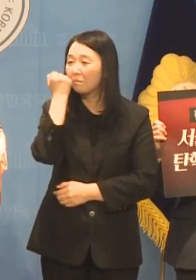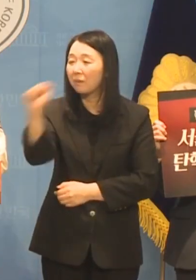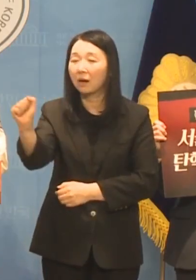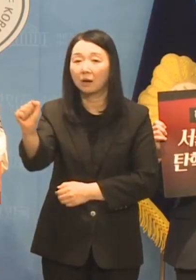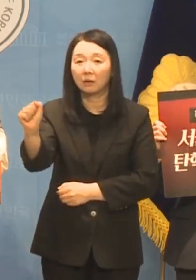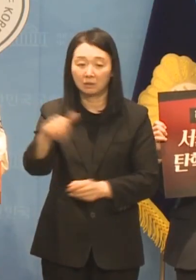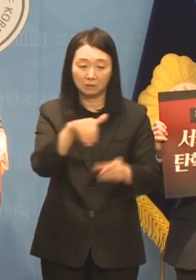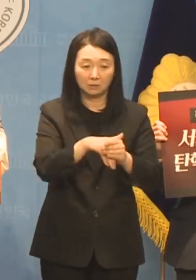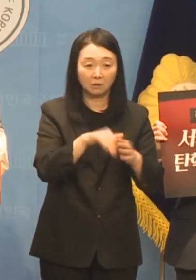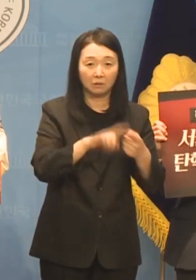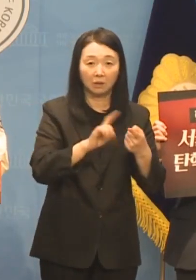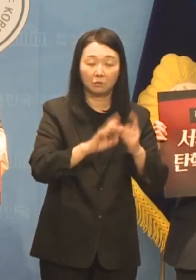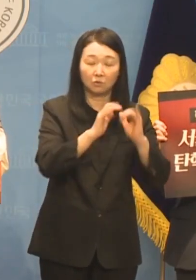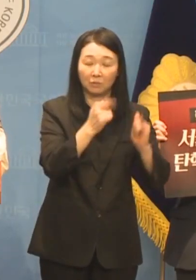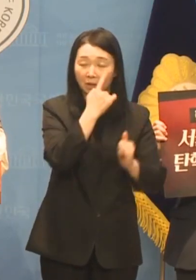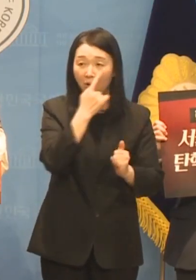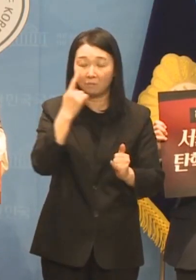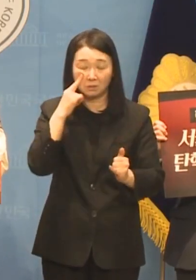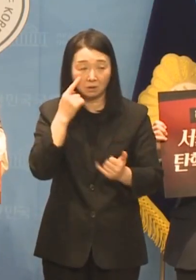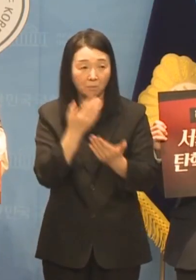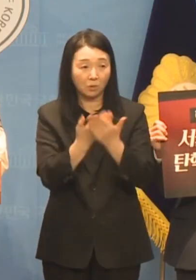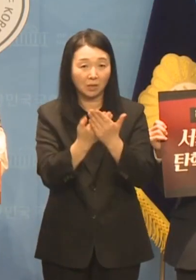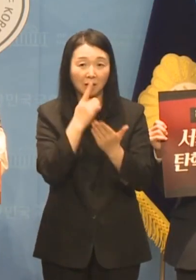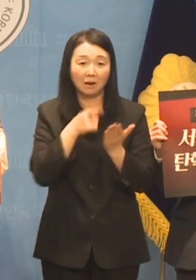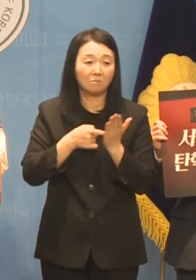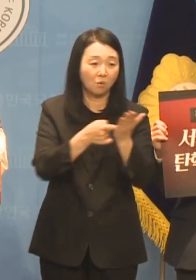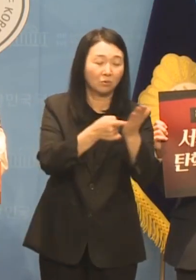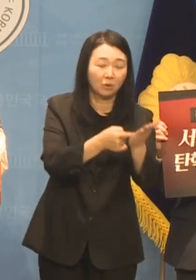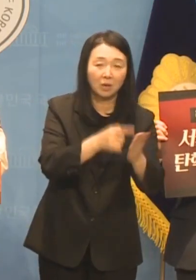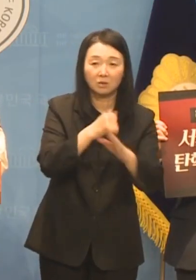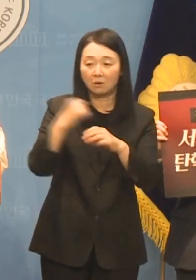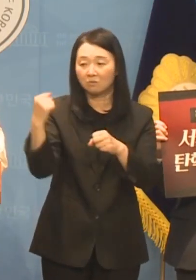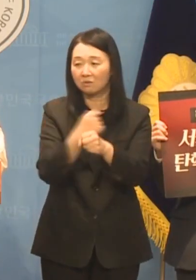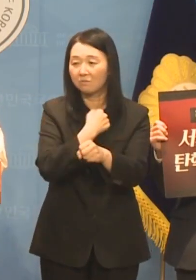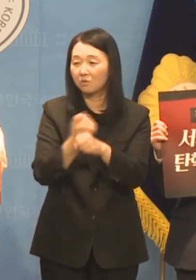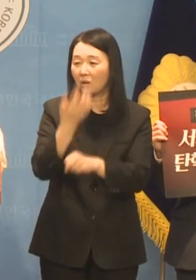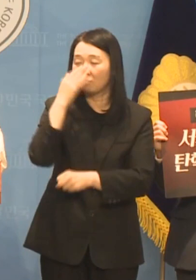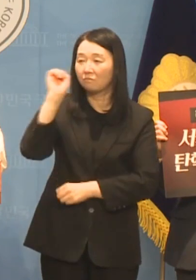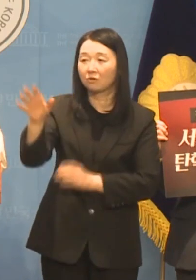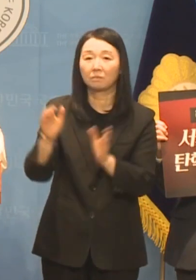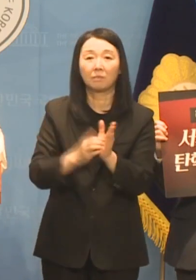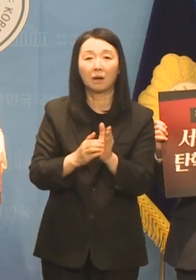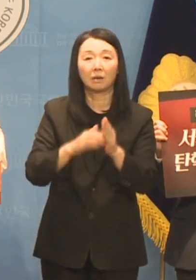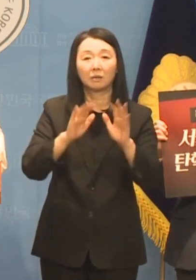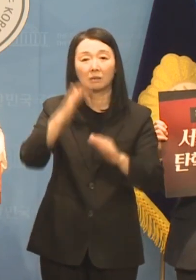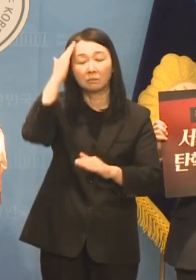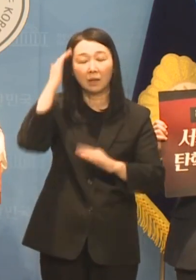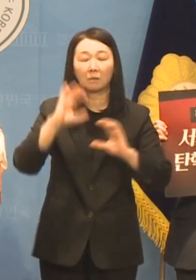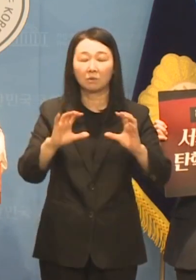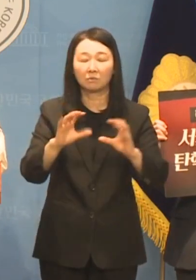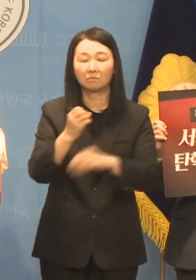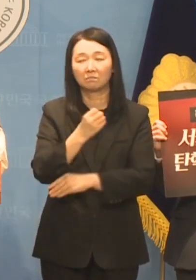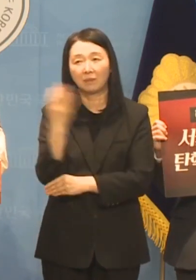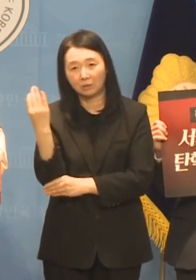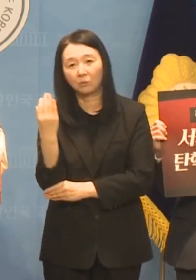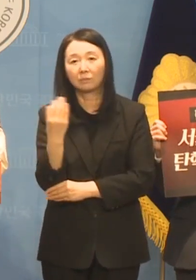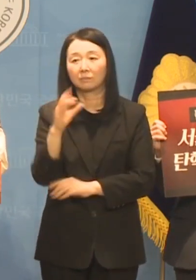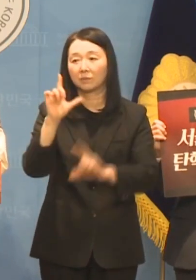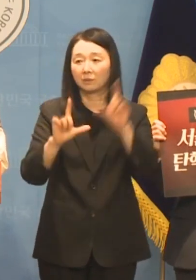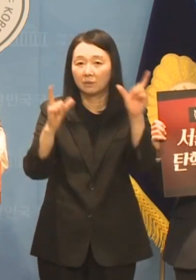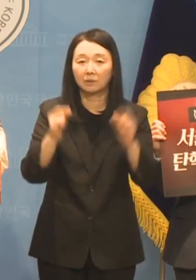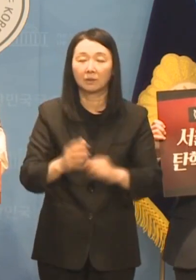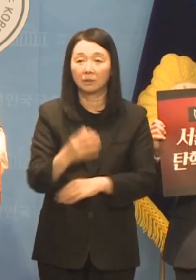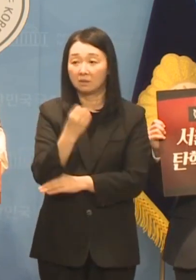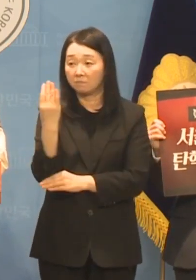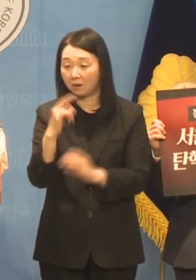대한 국민의 검증권을 보장하라는 목소리를 음모론으로 치부하는 것이 대한민국 언론의 현실입니다. 일부